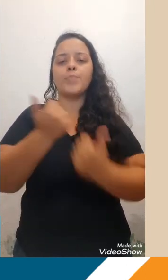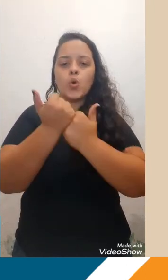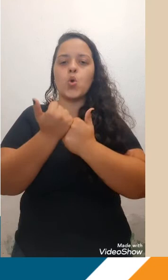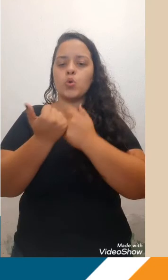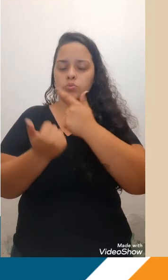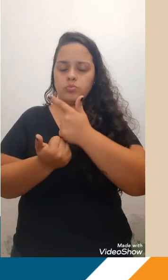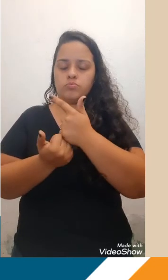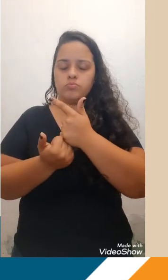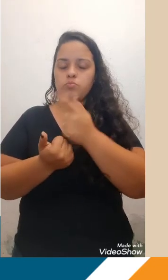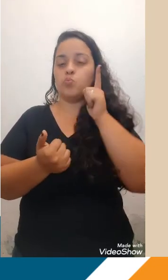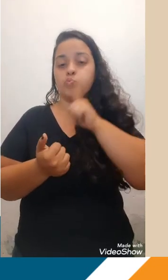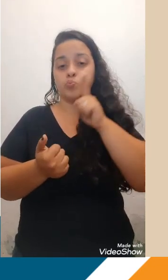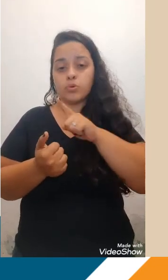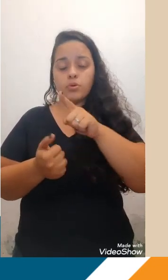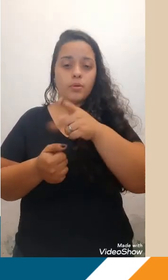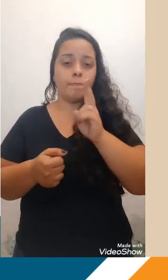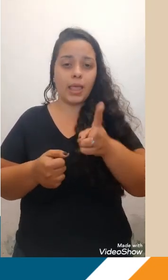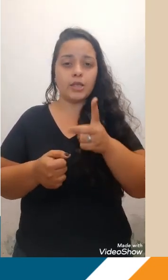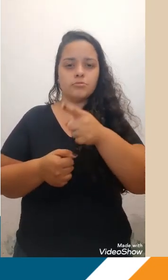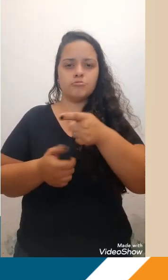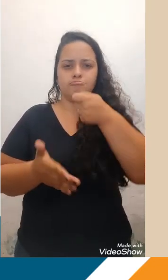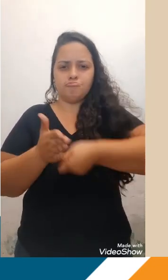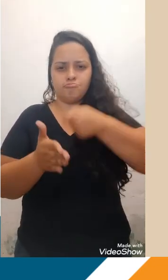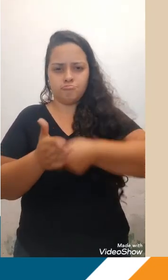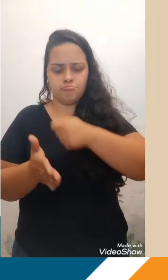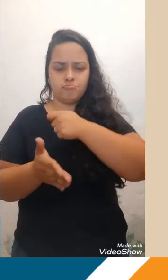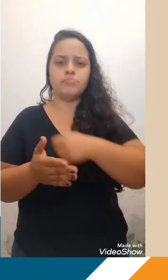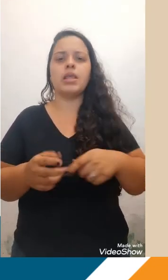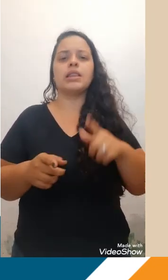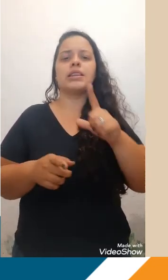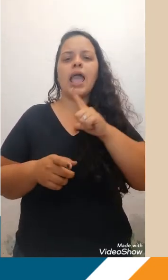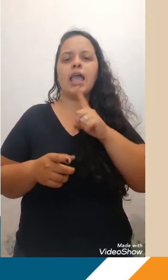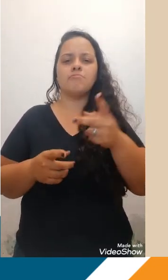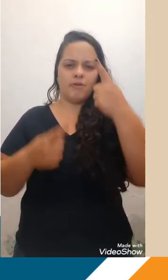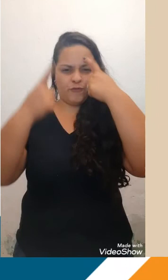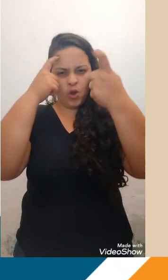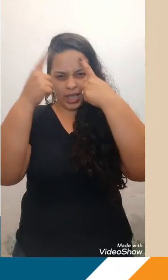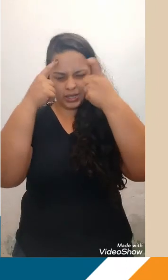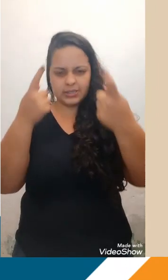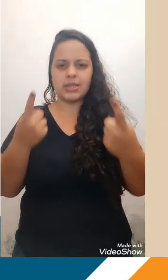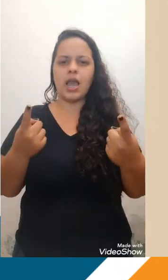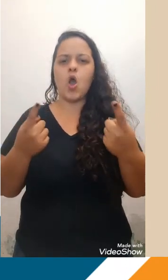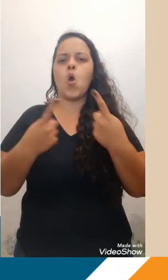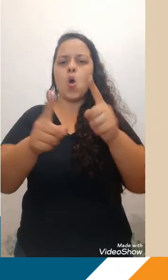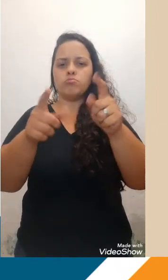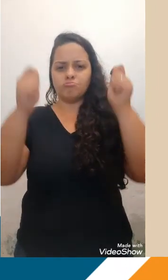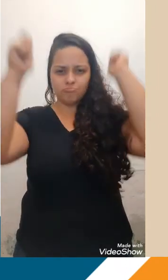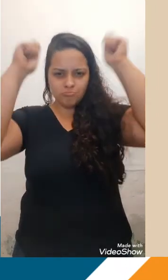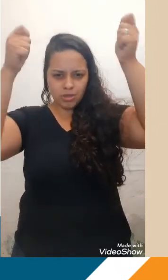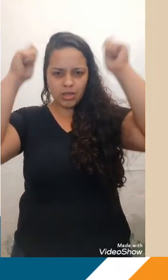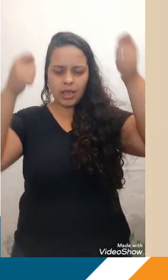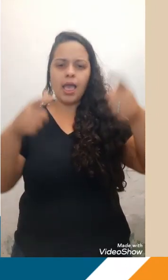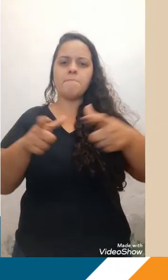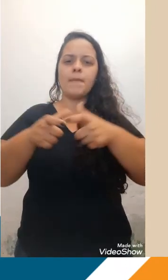Estados Unidos e que, além de ser um regime ditatorial, também usava de extrema violência para as manifestações e